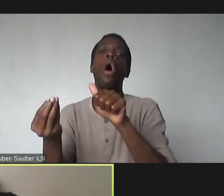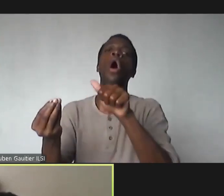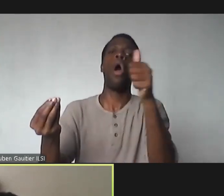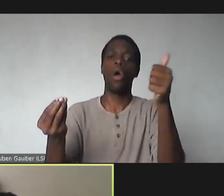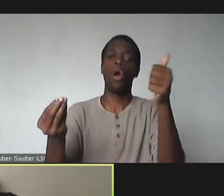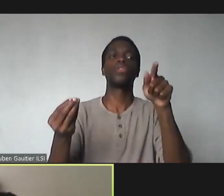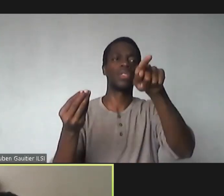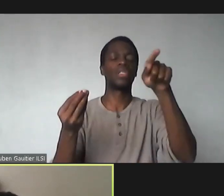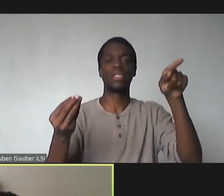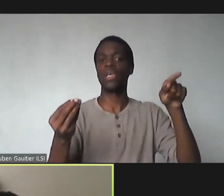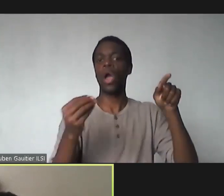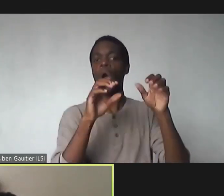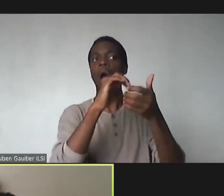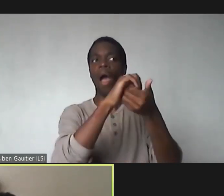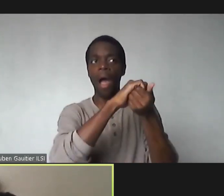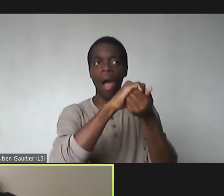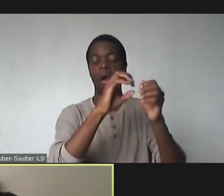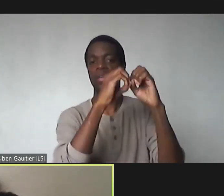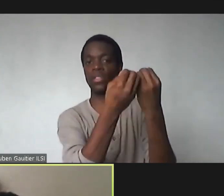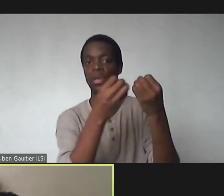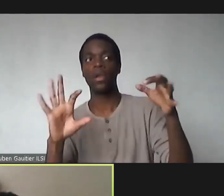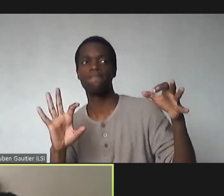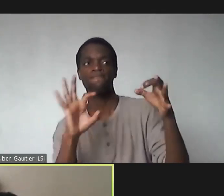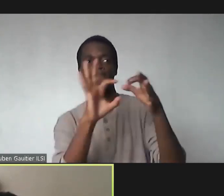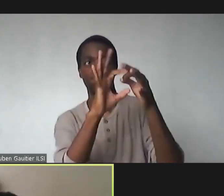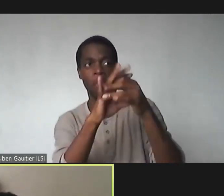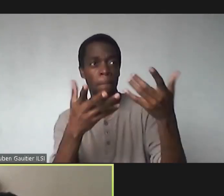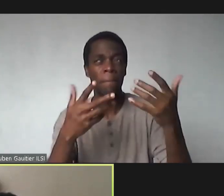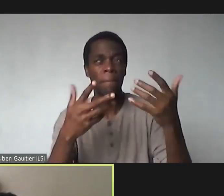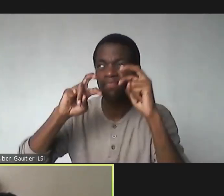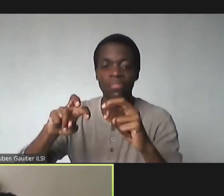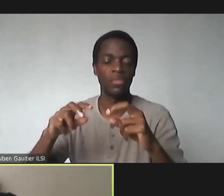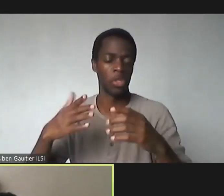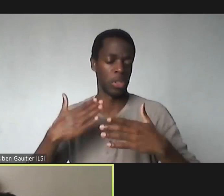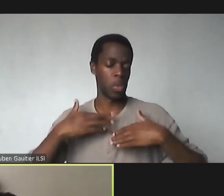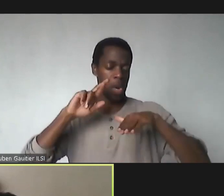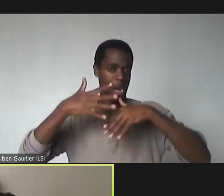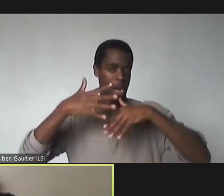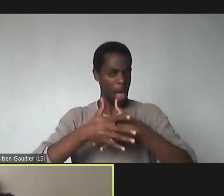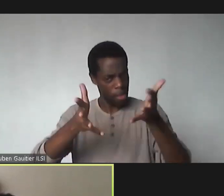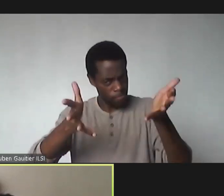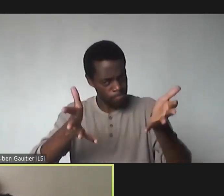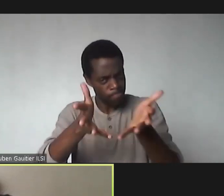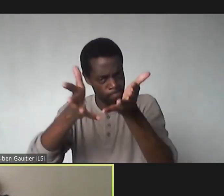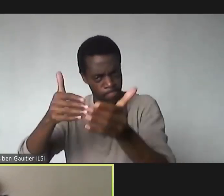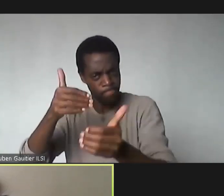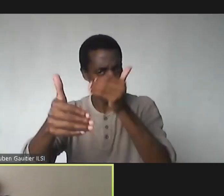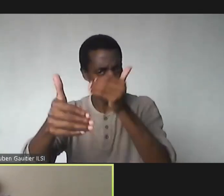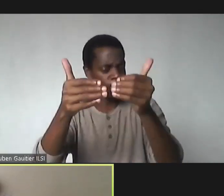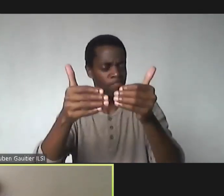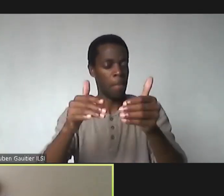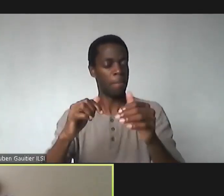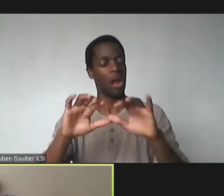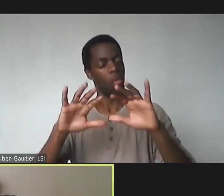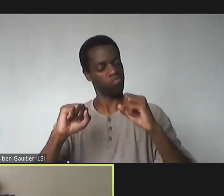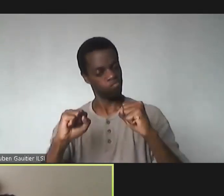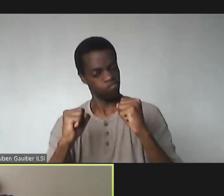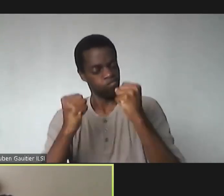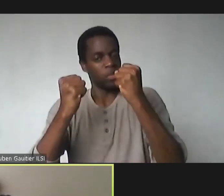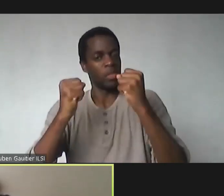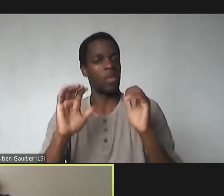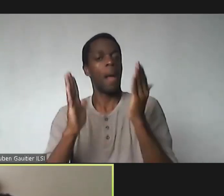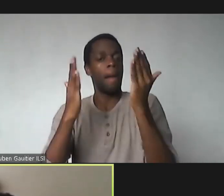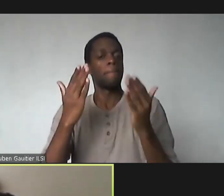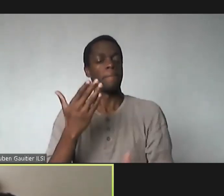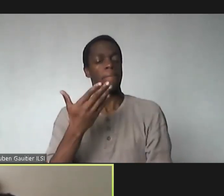y fortalecer las capacidades de todos y de todas, sobre todo de las organizaciones de personas con discapacidad.